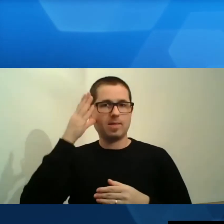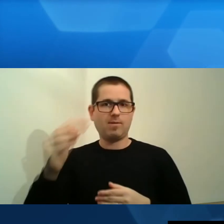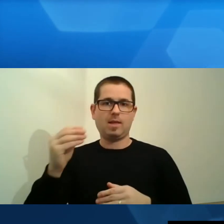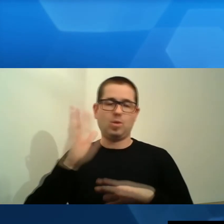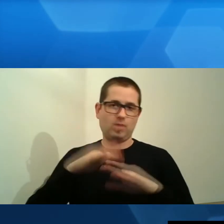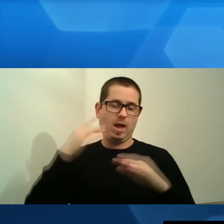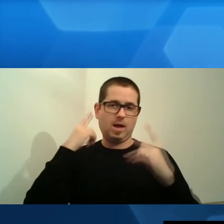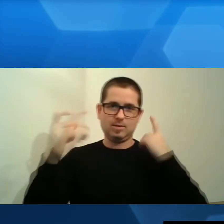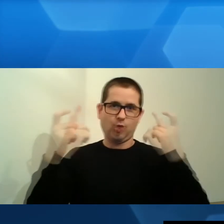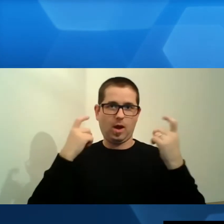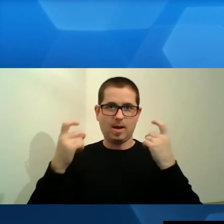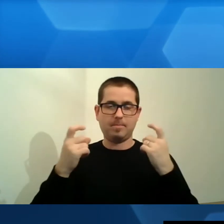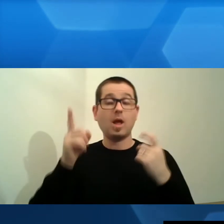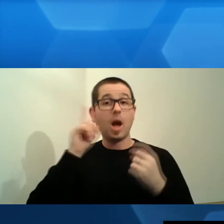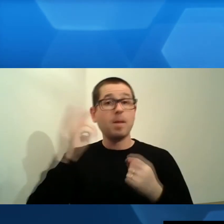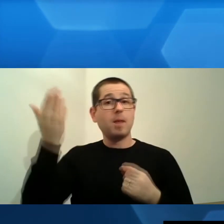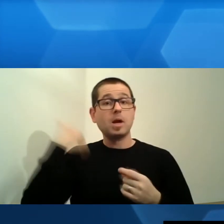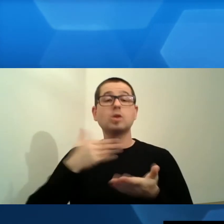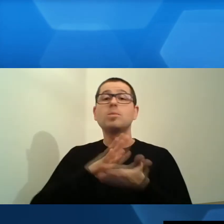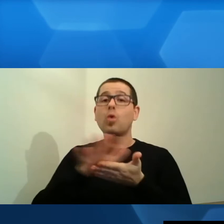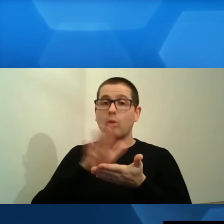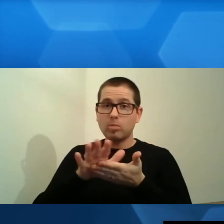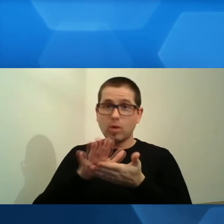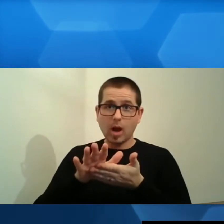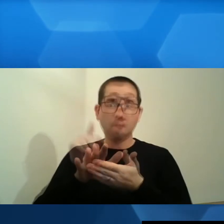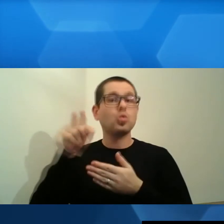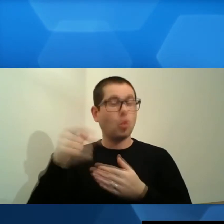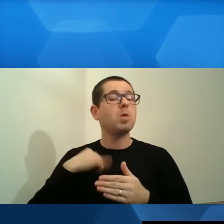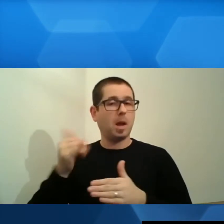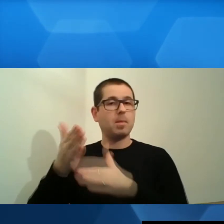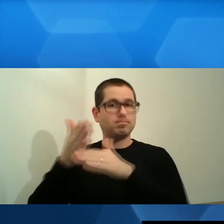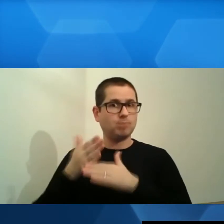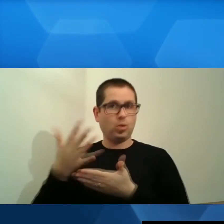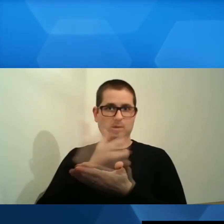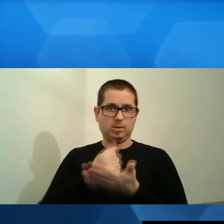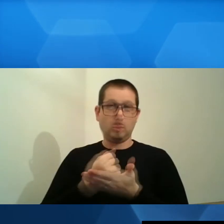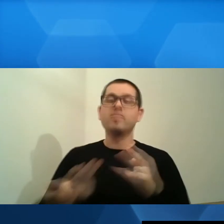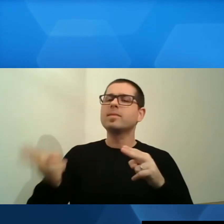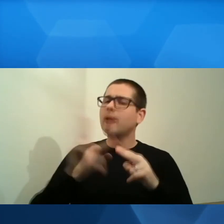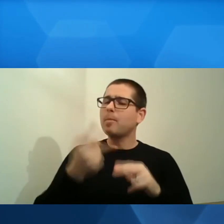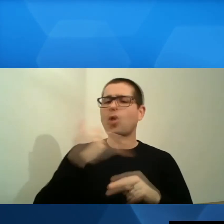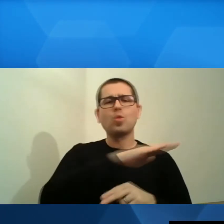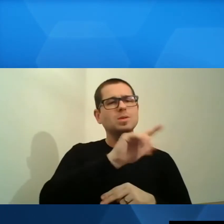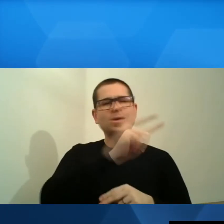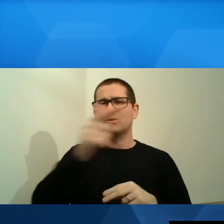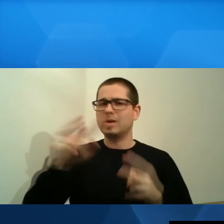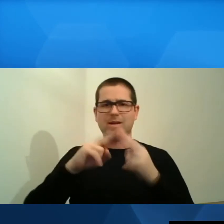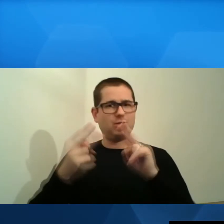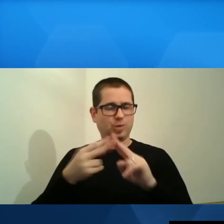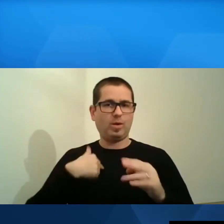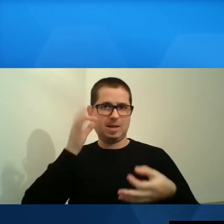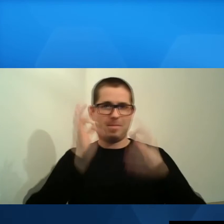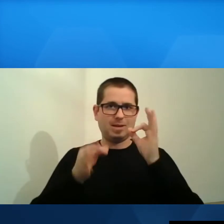zvok. Ampak, ko sem pa uporabljal, mi je pa pomagalo. Gotovo najbolj od vseh metod, ki sem jih preizkusil, ni pa